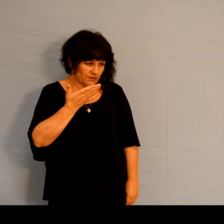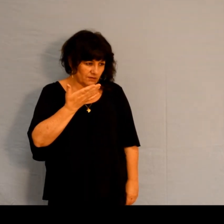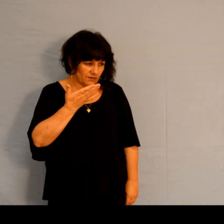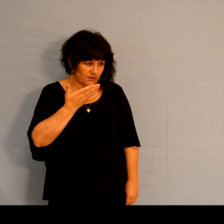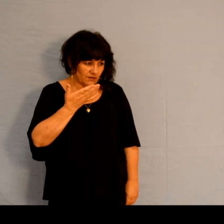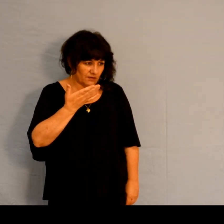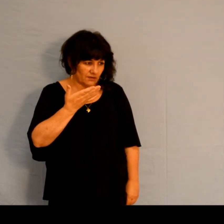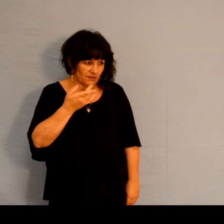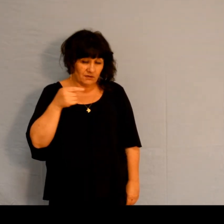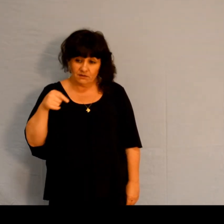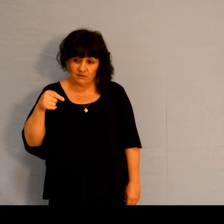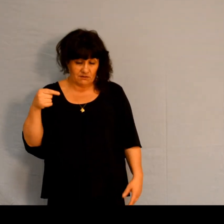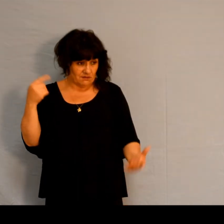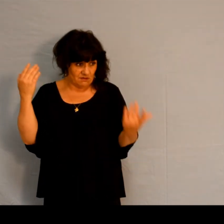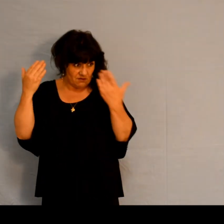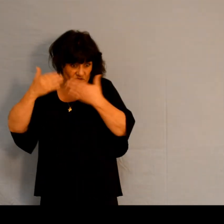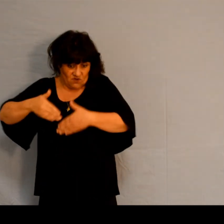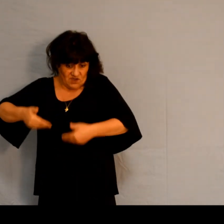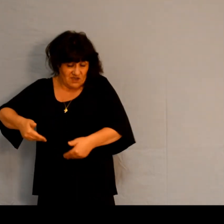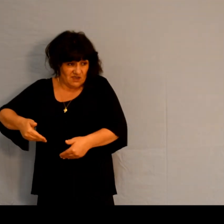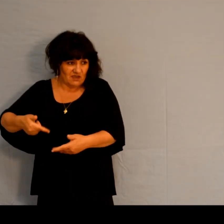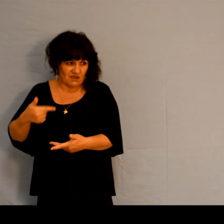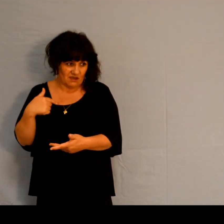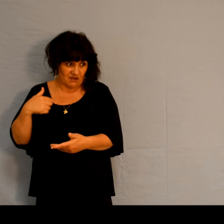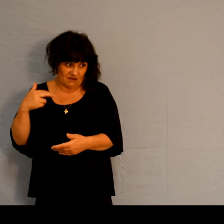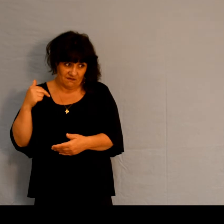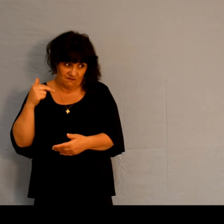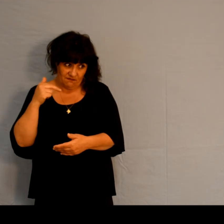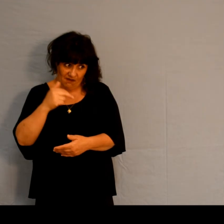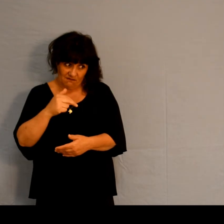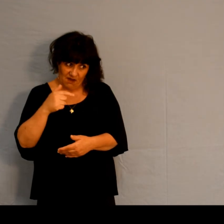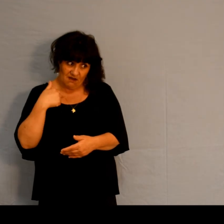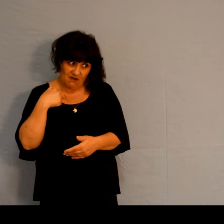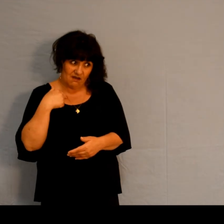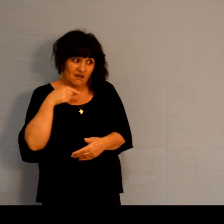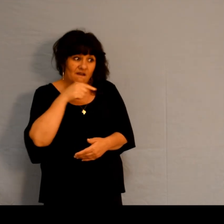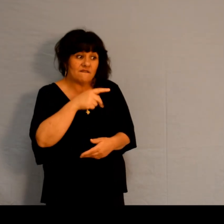Cette nuit même, on va te redemander ta vie.